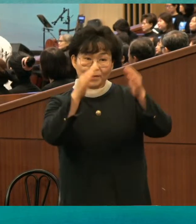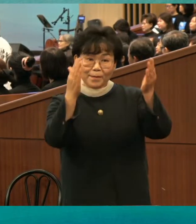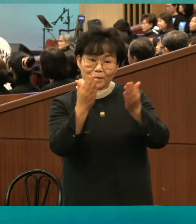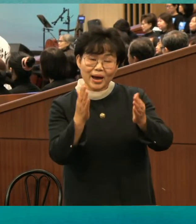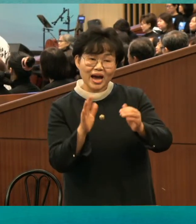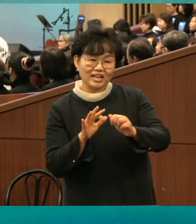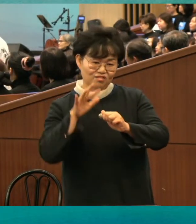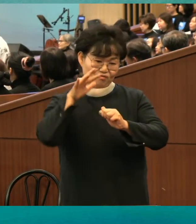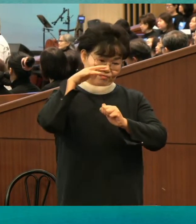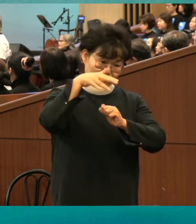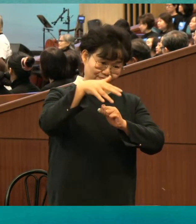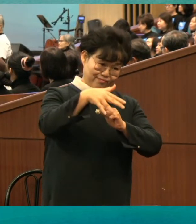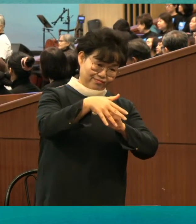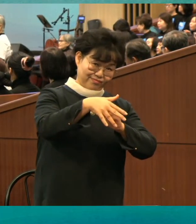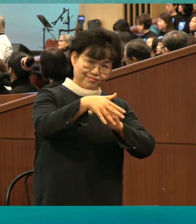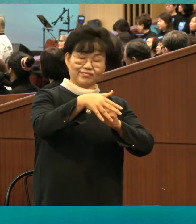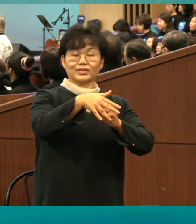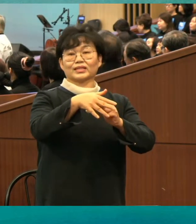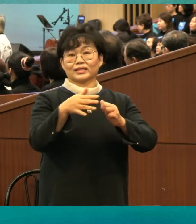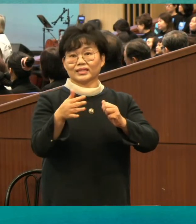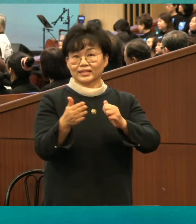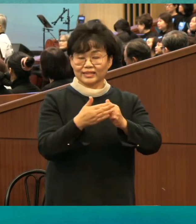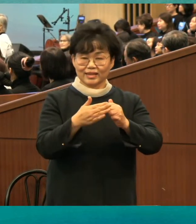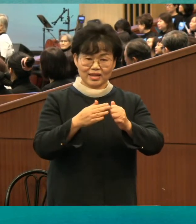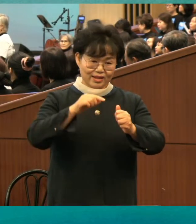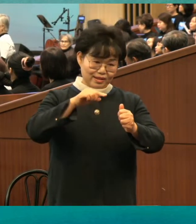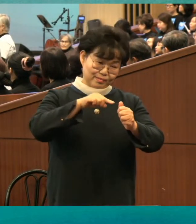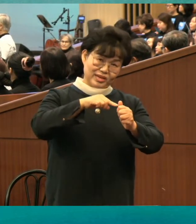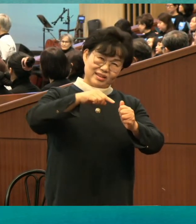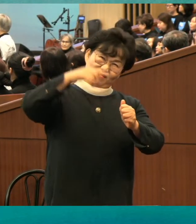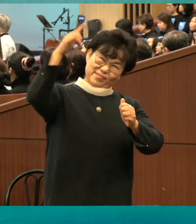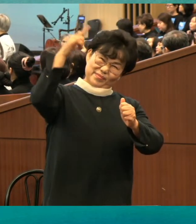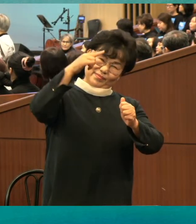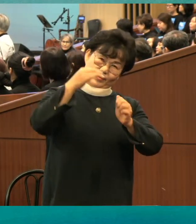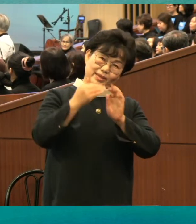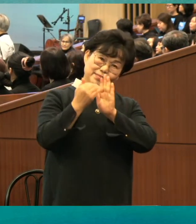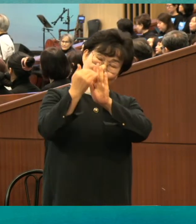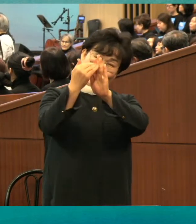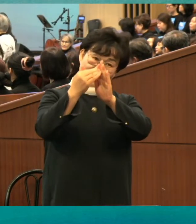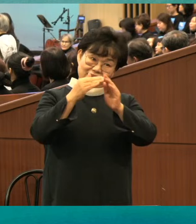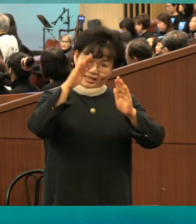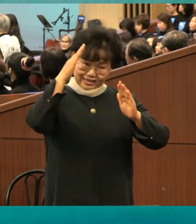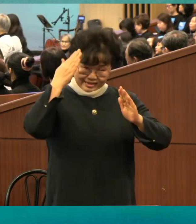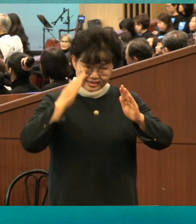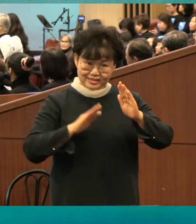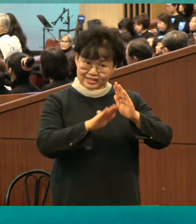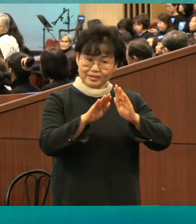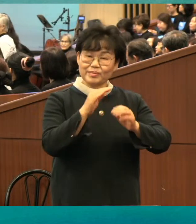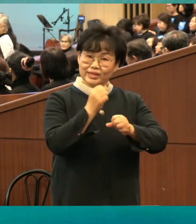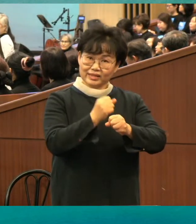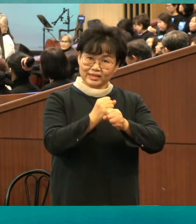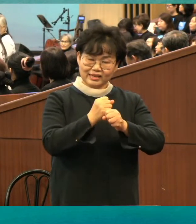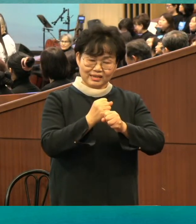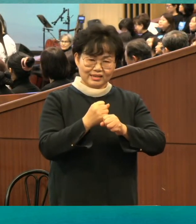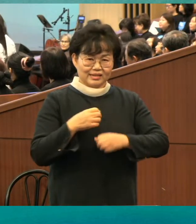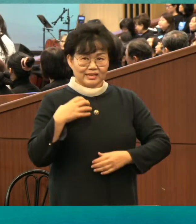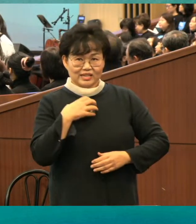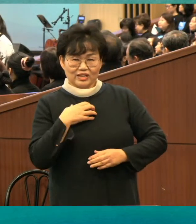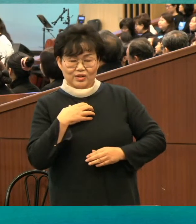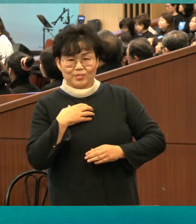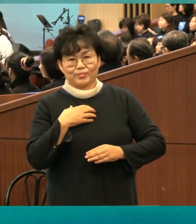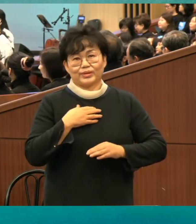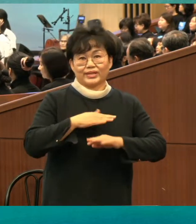가리게 하셨으니 이는 그의 머리를 위하여 그늘이 지게 하며 그의 괴로움을 면하게 하려